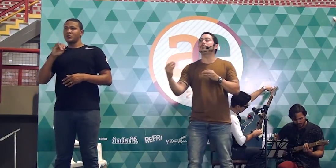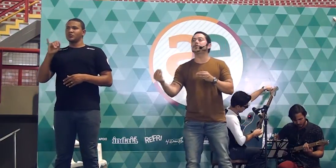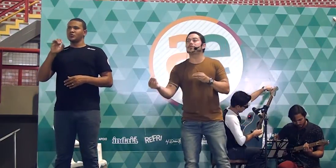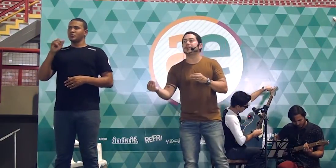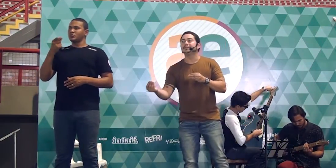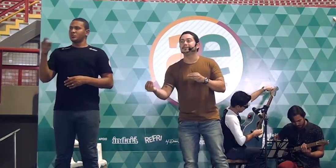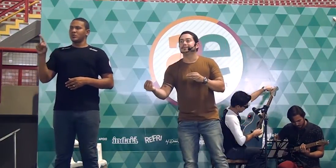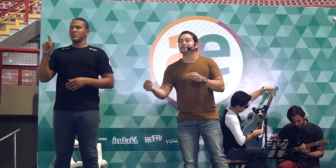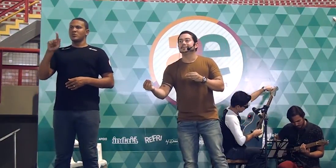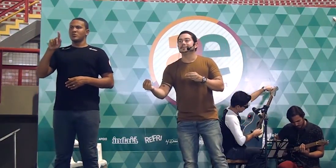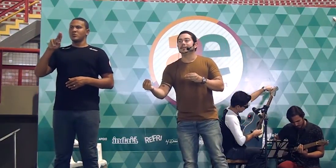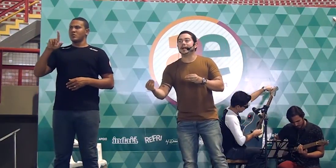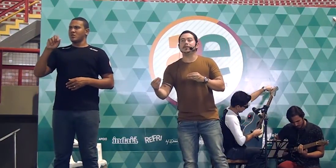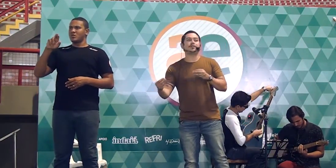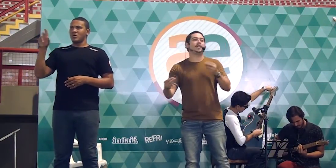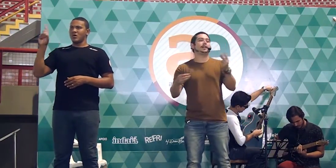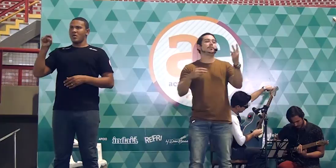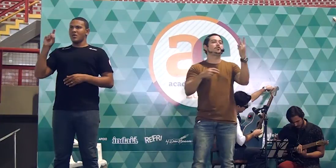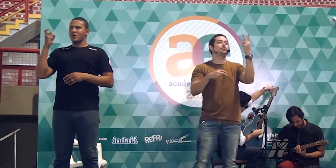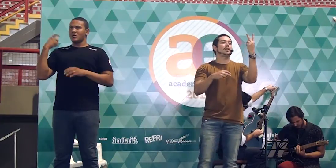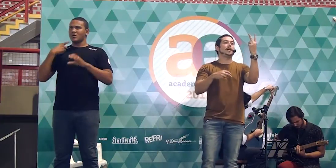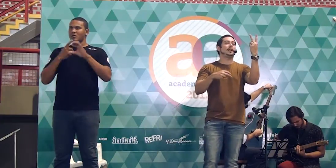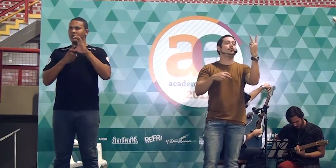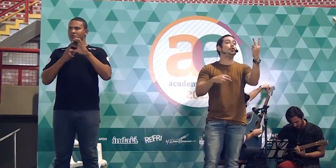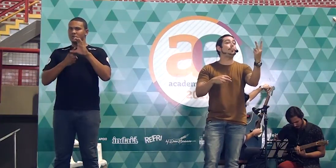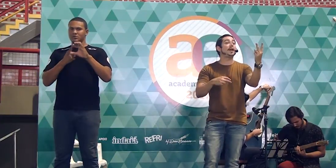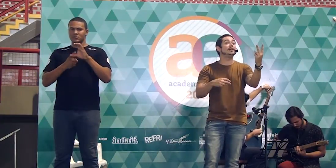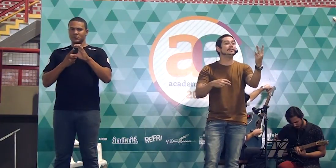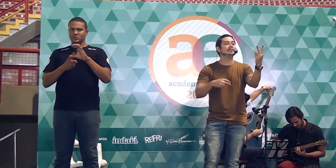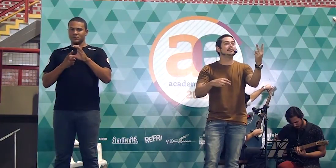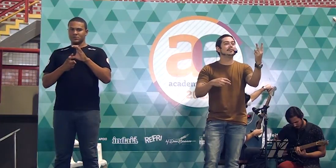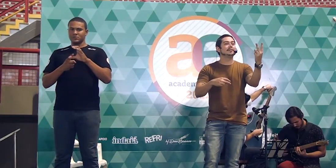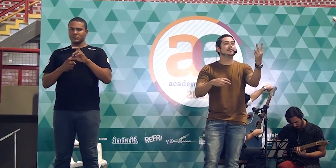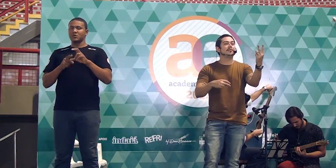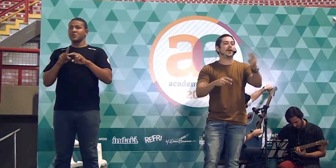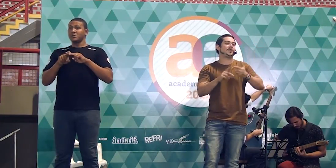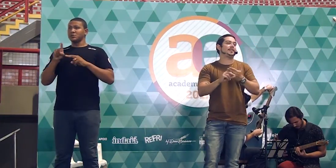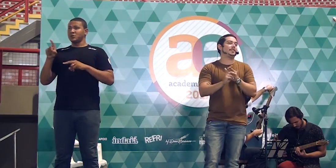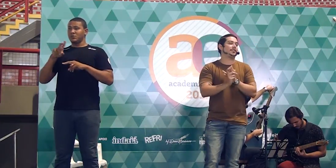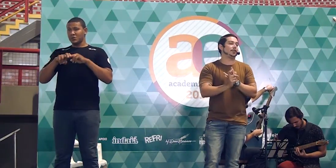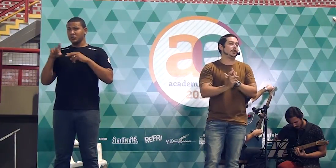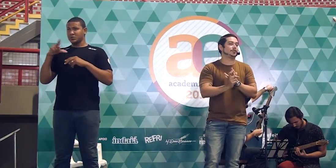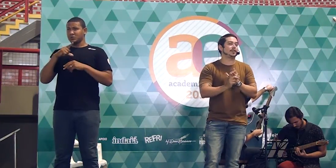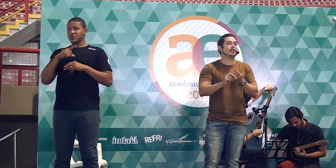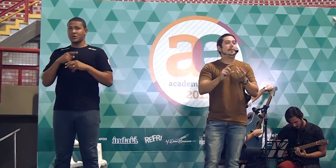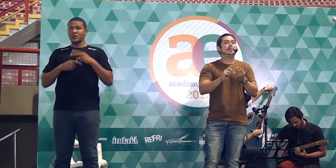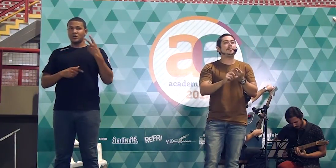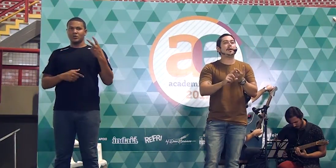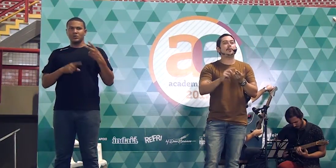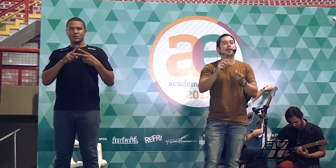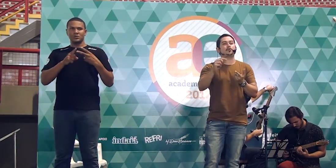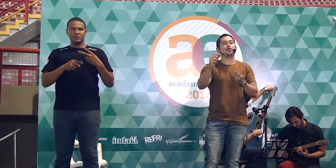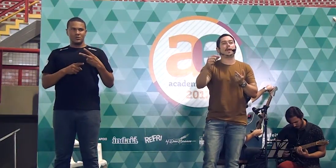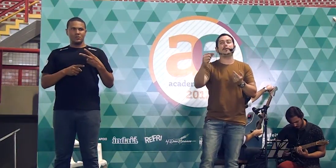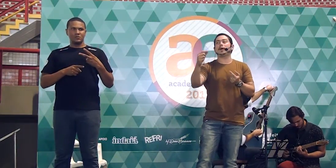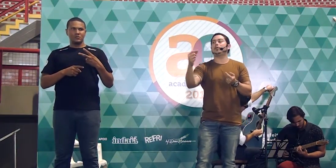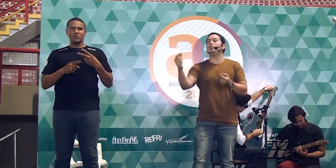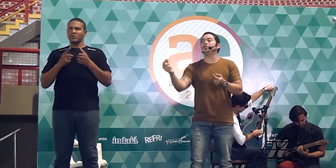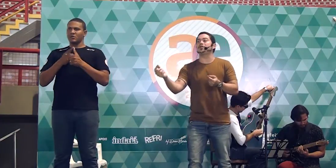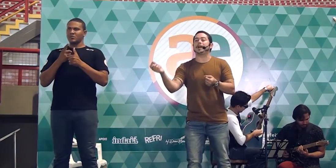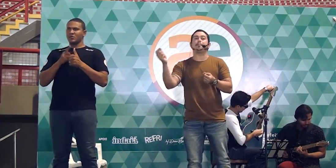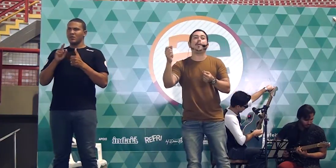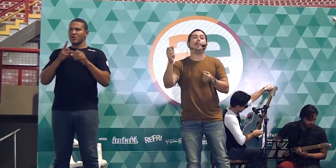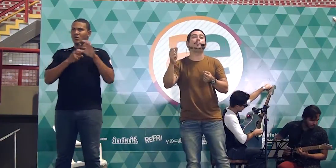era comunista. Aí nós teríamos uma dupla falsidade ideológica. Primeiro porque João Goulart